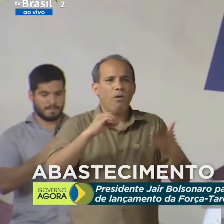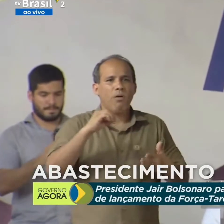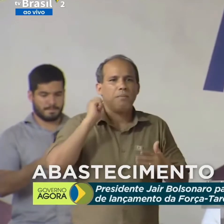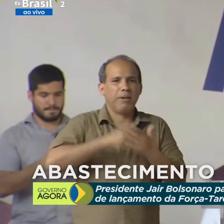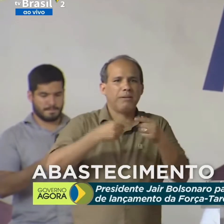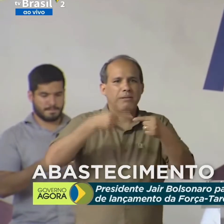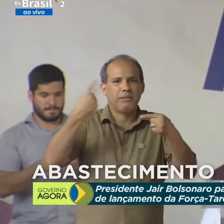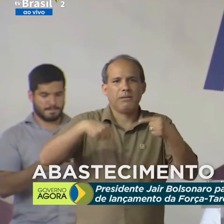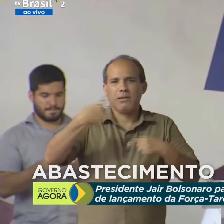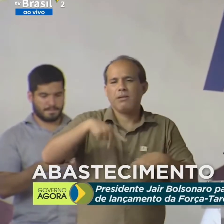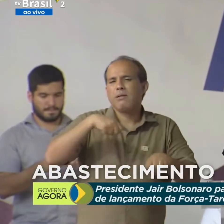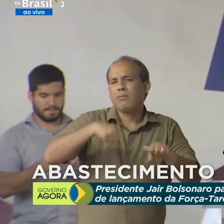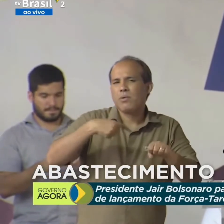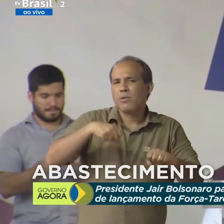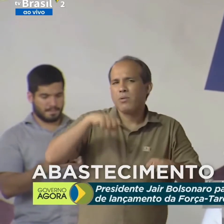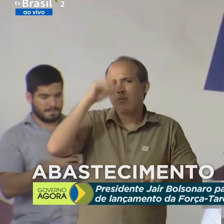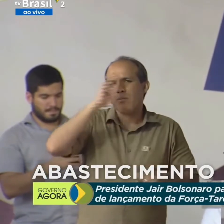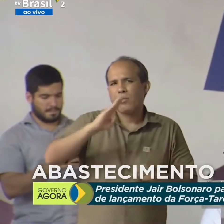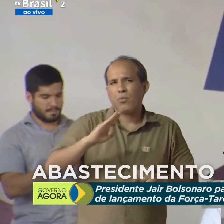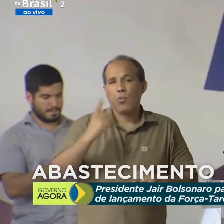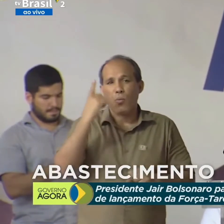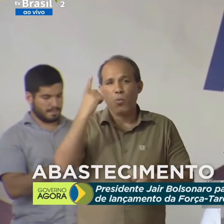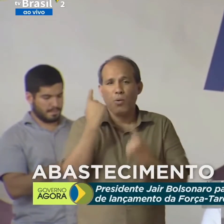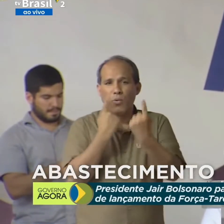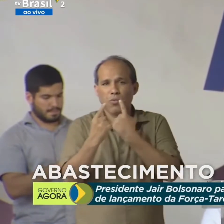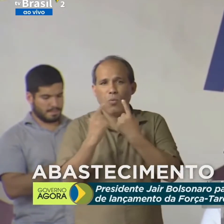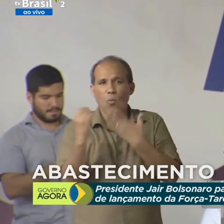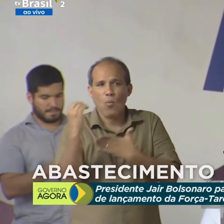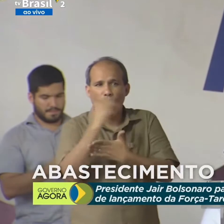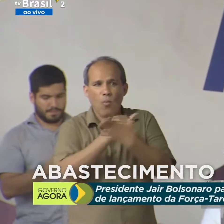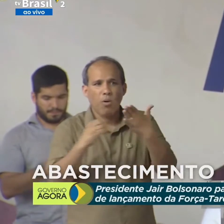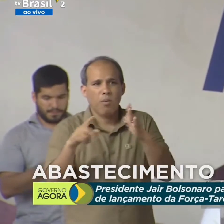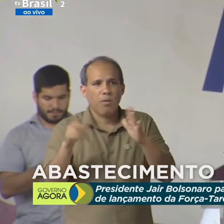A primeira grande rodovia que temos o pedágio zerado para